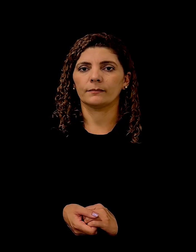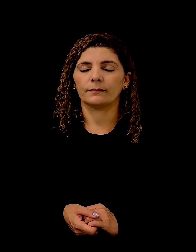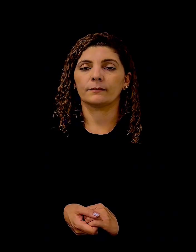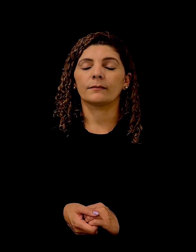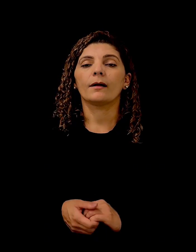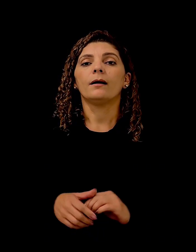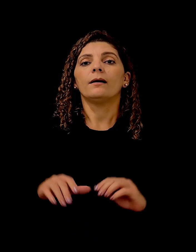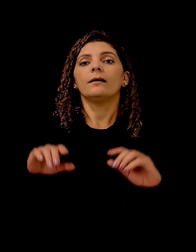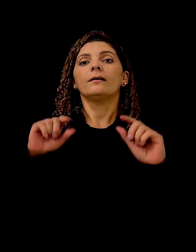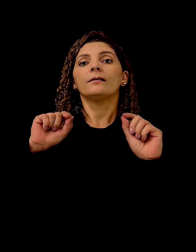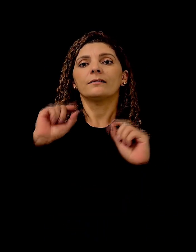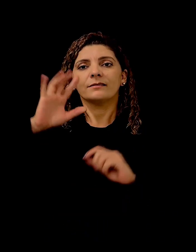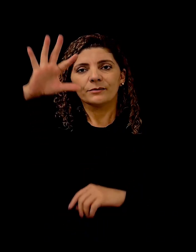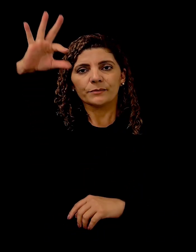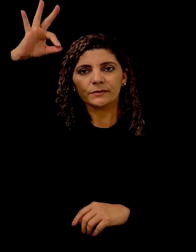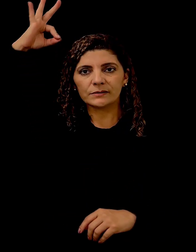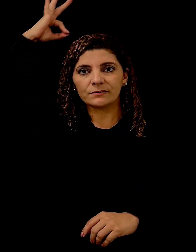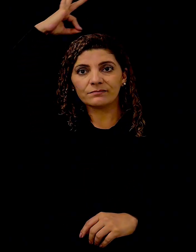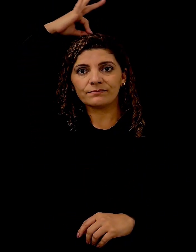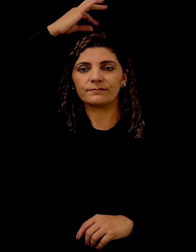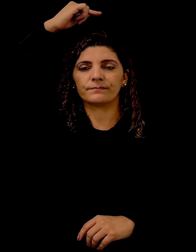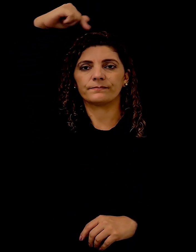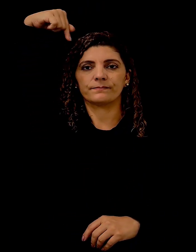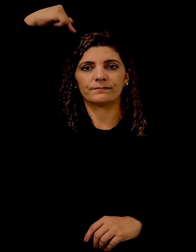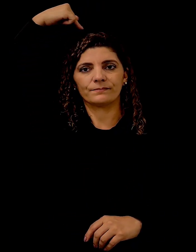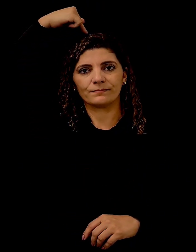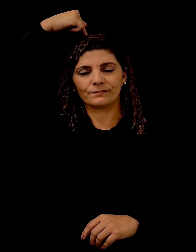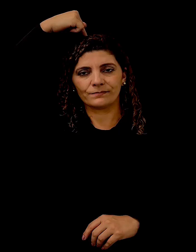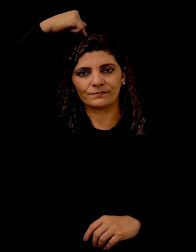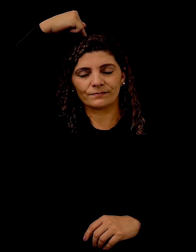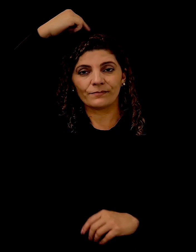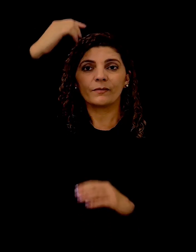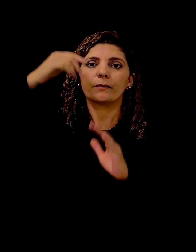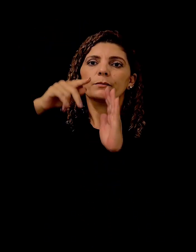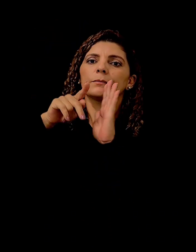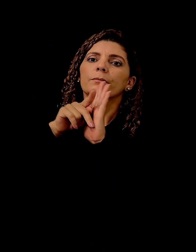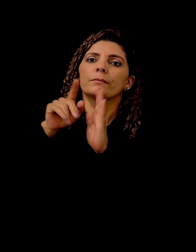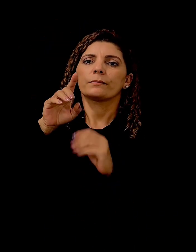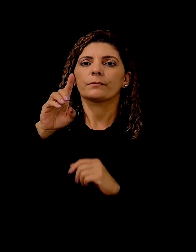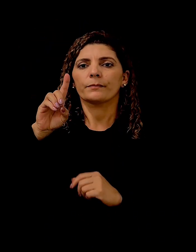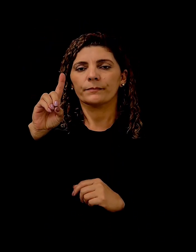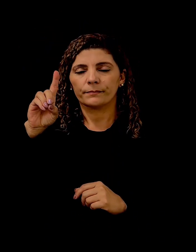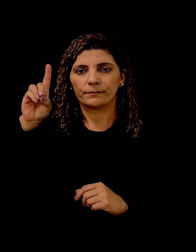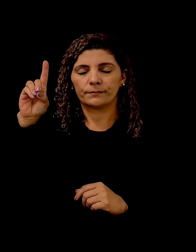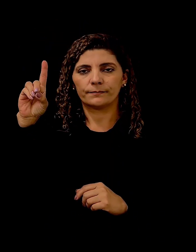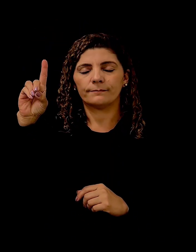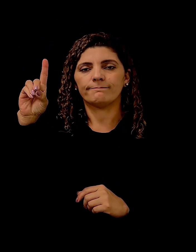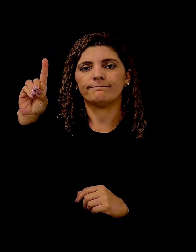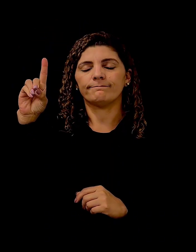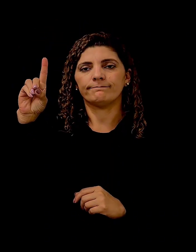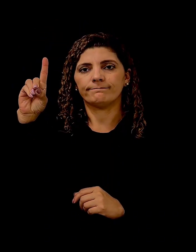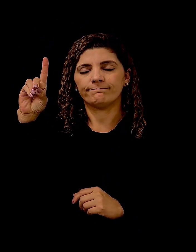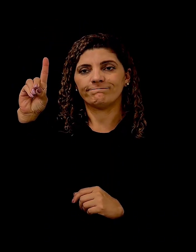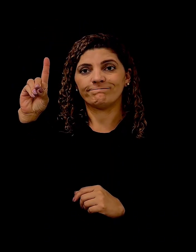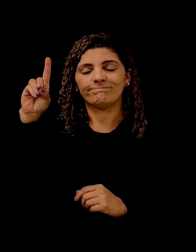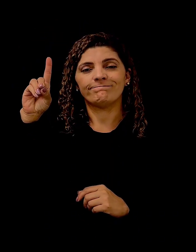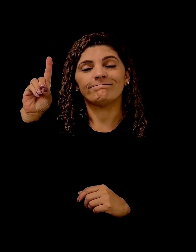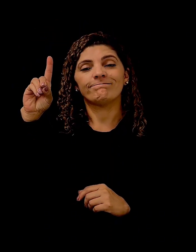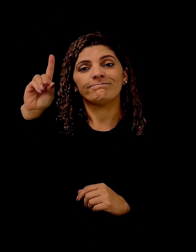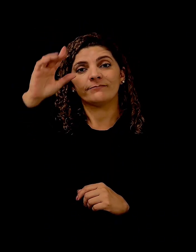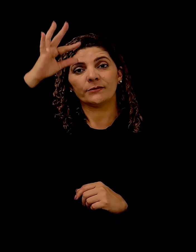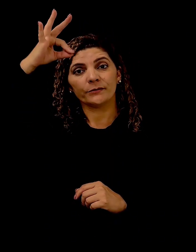que o Espírito Santo, o Espírito de Deus, o Espírito de